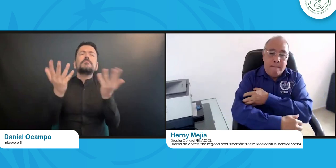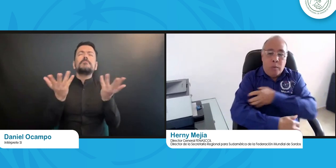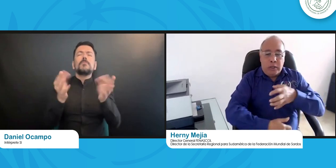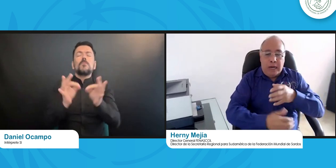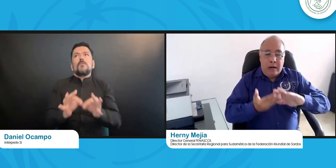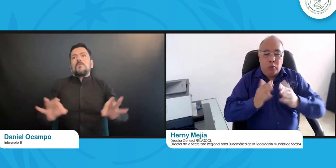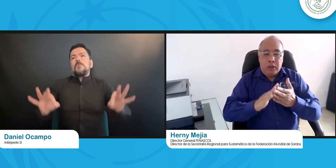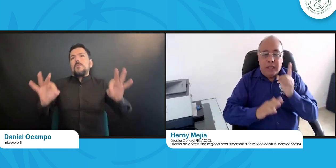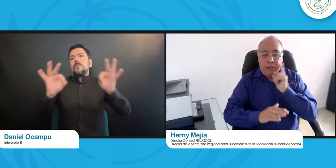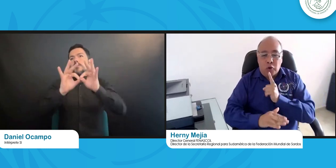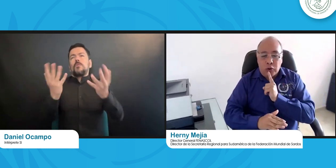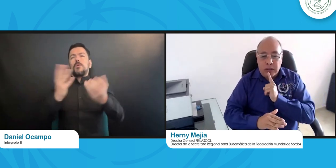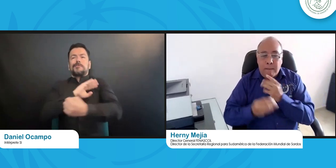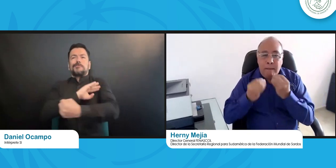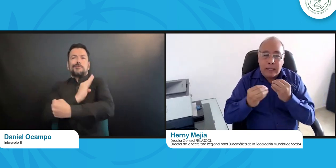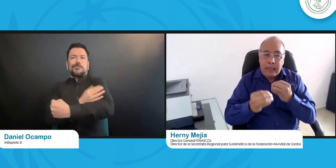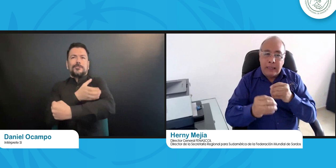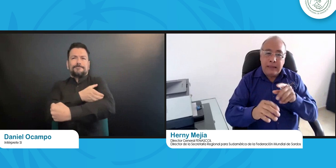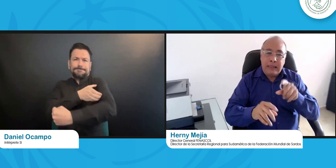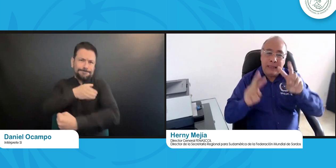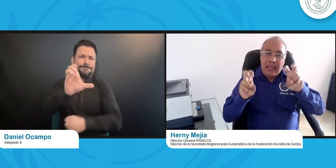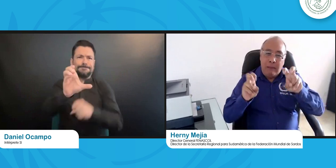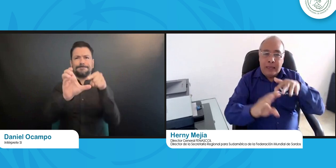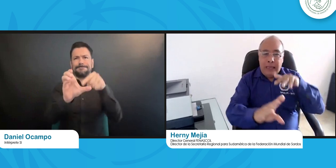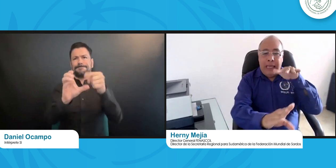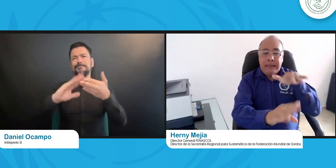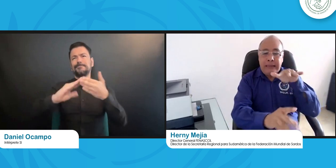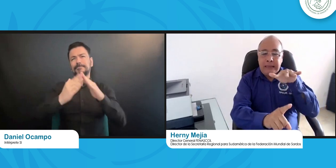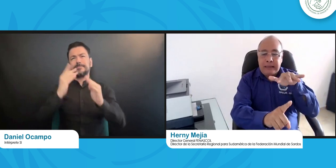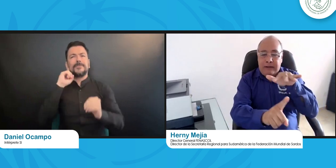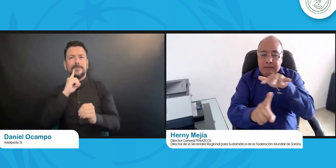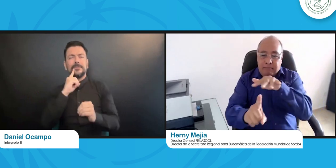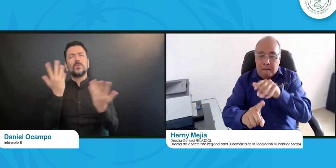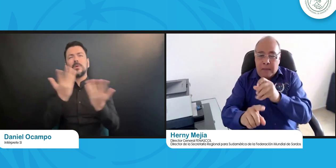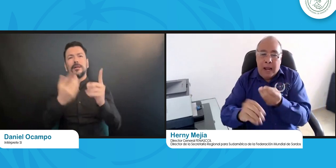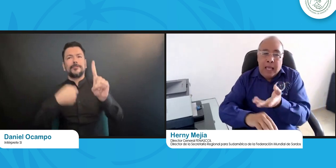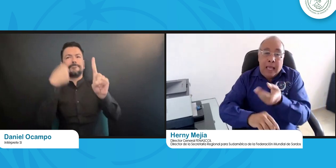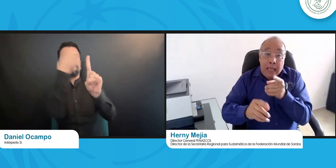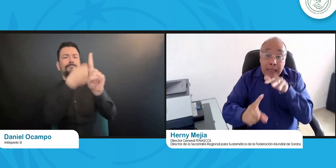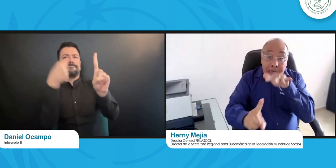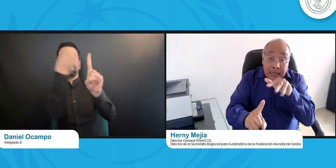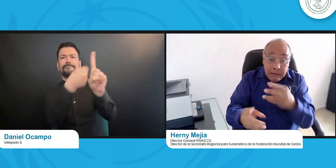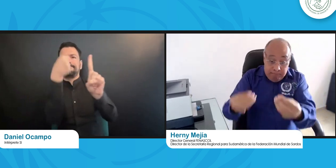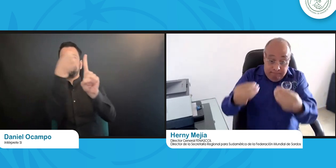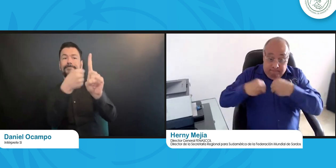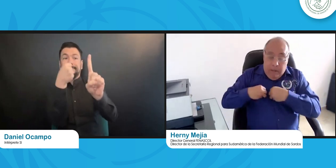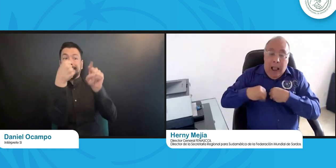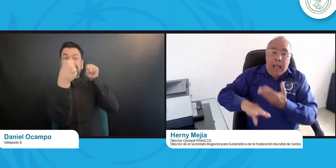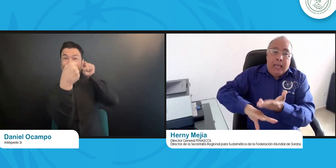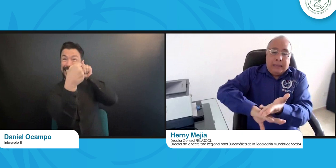es sobre todo empoderar a la comunidad sorda para que puedan hacer incidencia